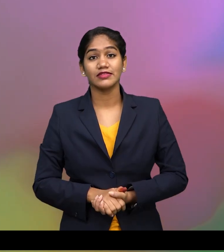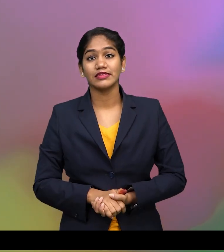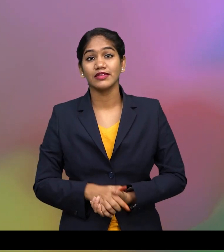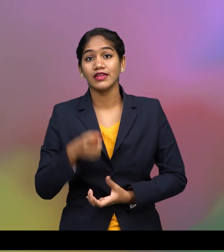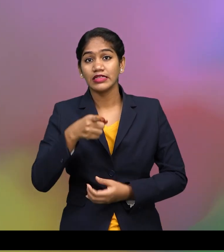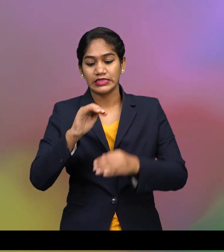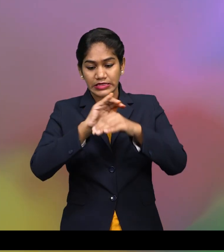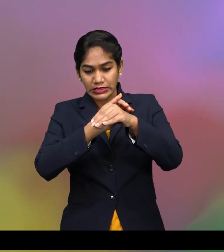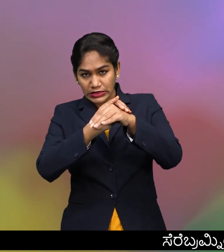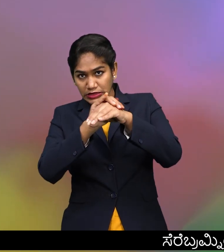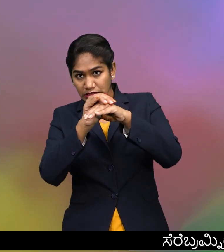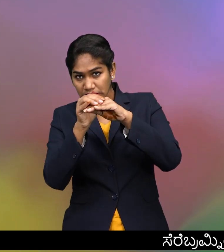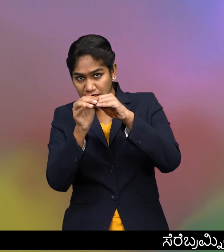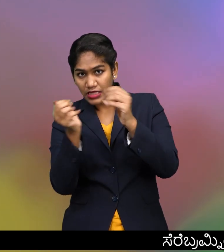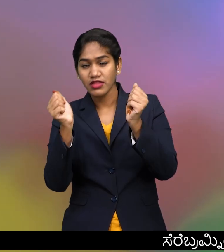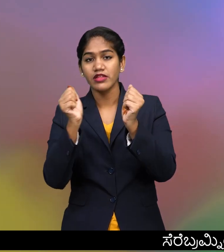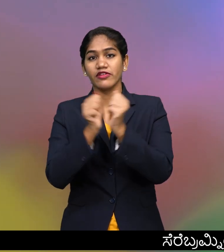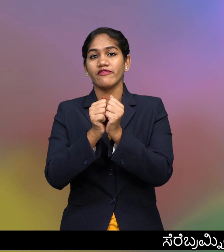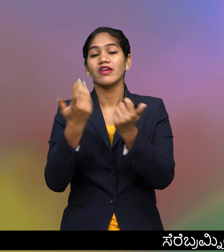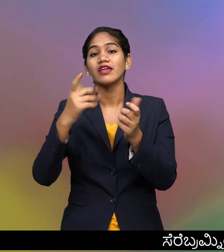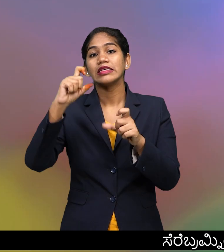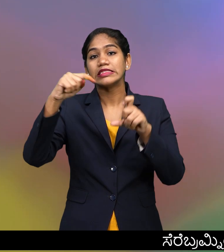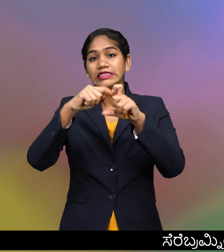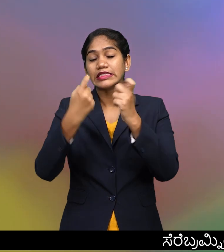ಅದು ಸೆರೆಬ್ರಮ್ನಿಂದ ಮುಚ್ಚಲ್ಪಟ್ಟಿದೆ.